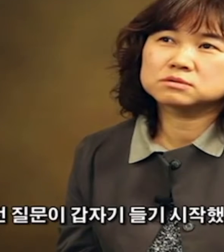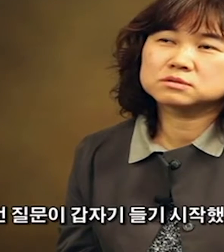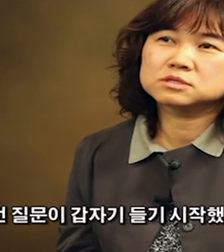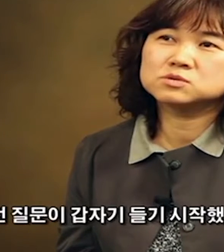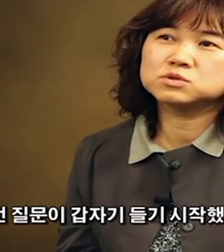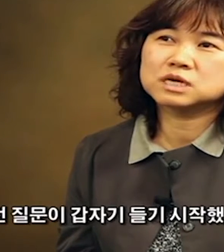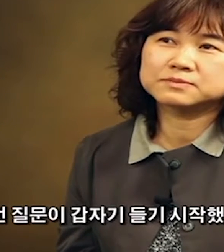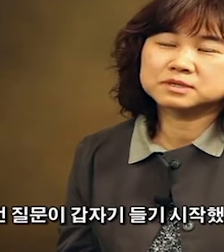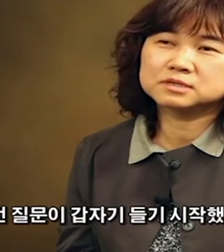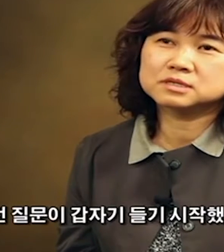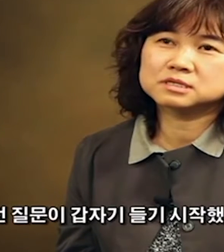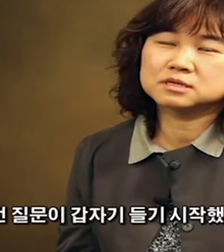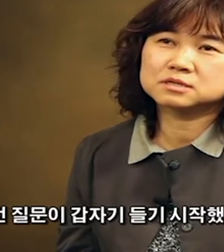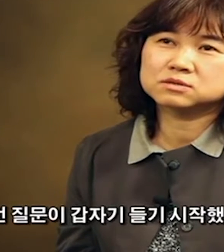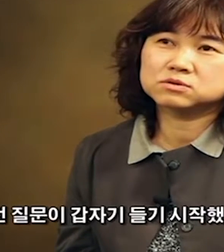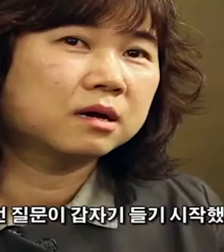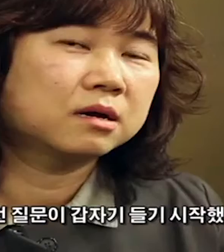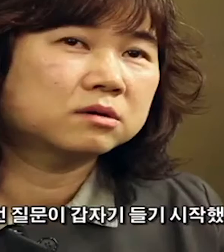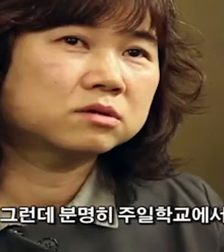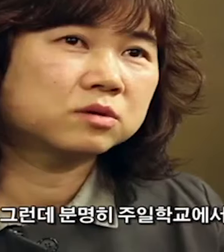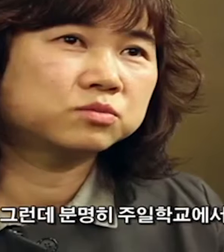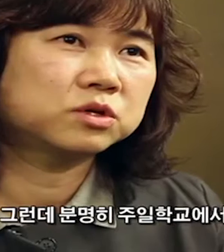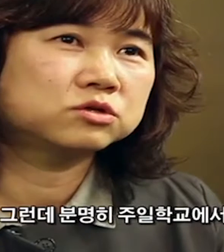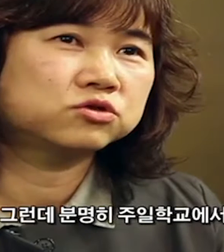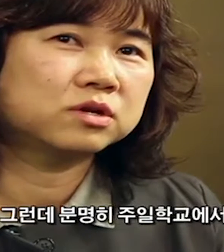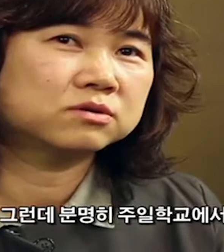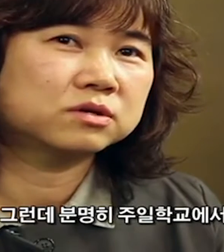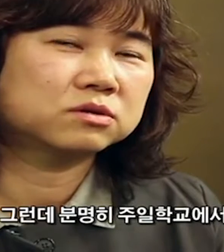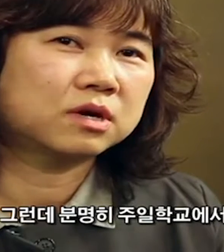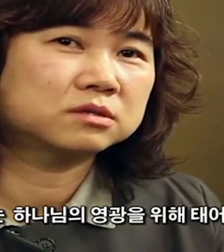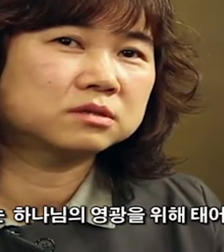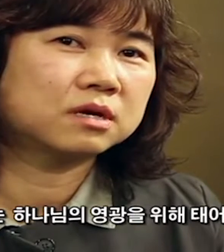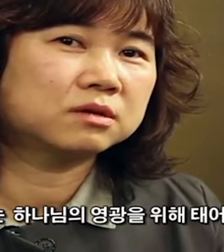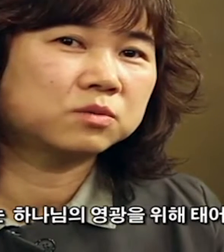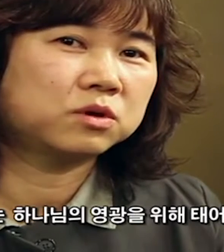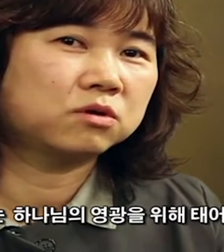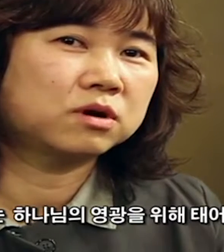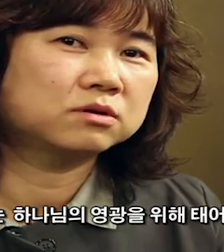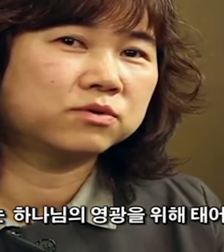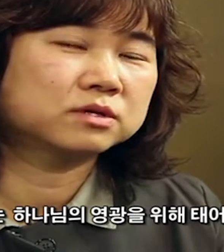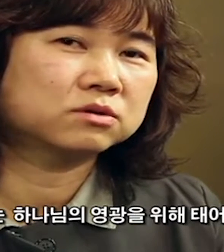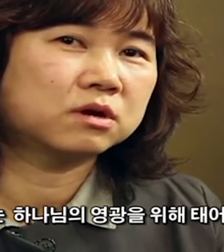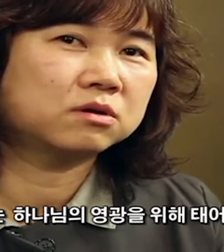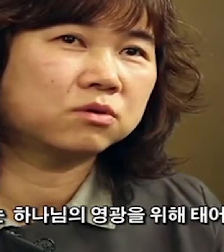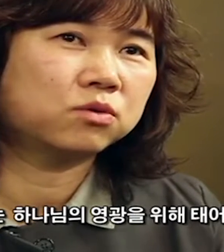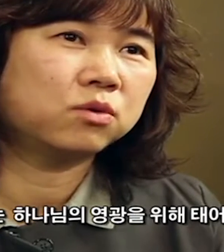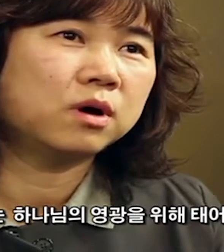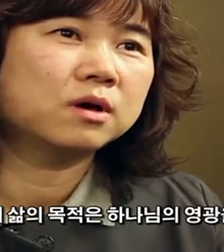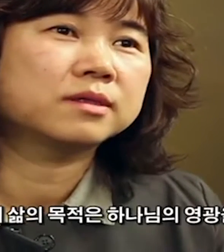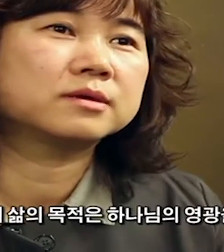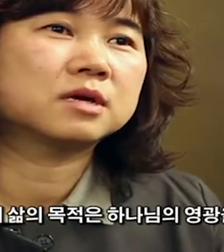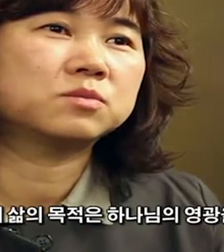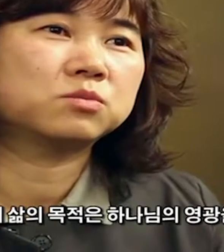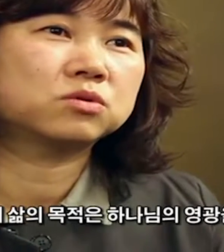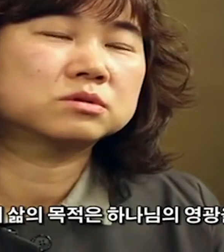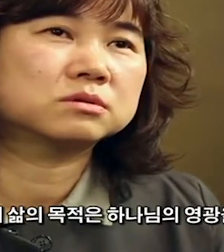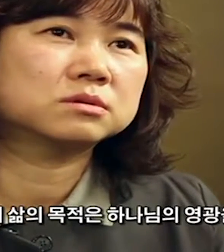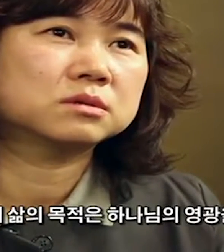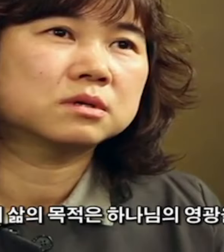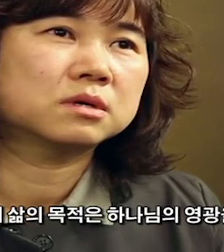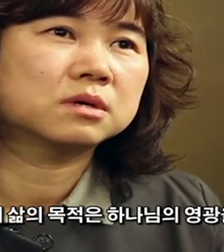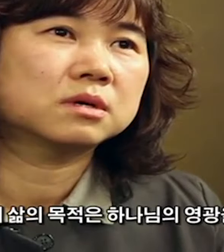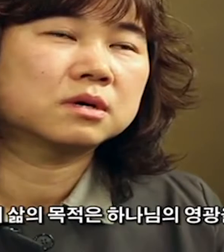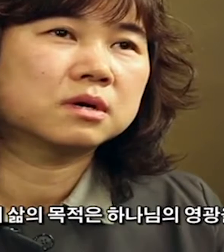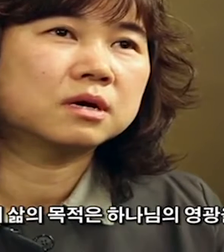그런 질문이 갑자기 들기 시작했어요. 그런데 분명히 주일학교에서 나는 하나님의 영광을 위해서 태어났고 내 삶의